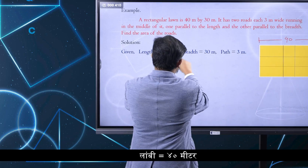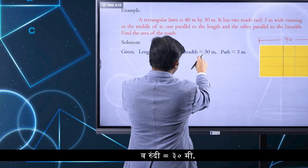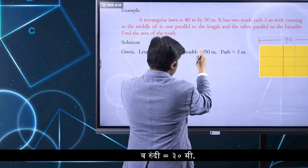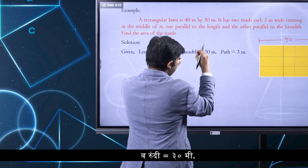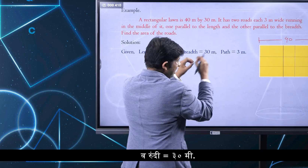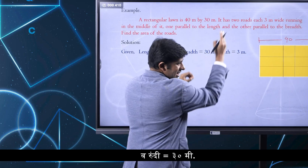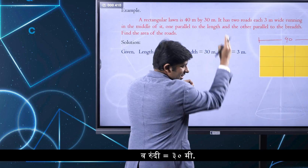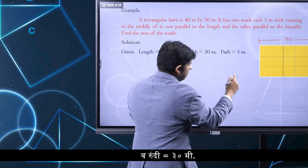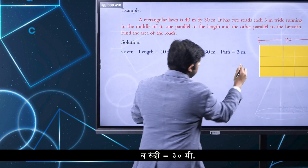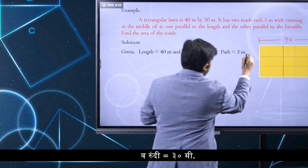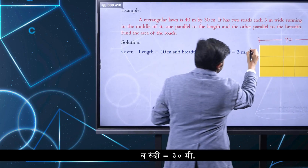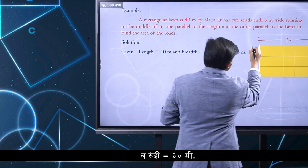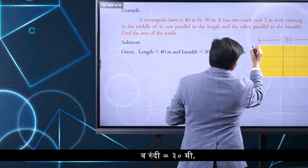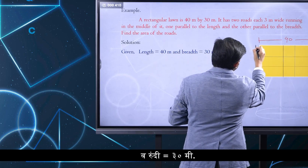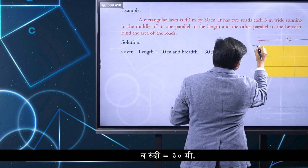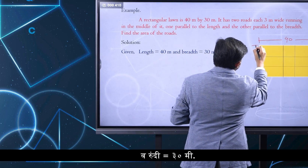व रुंदी 30 मीटर.